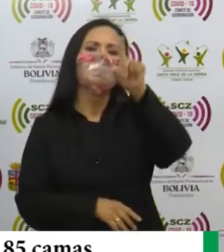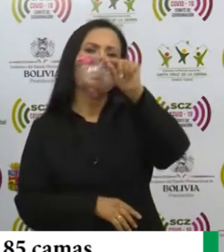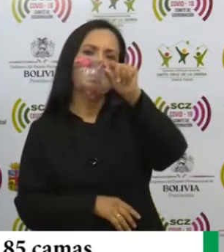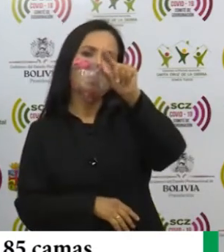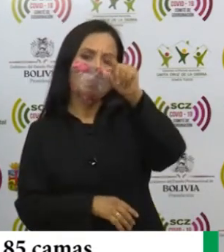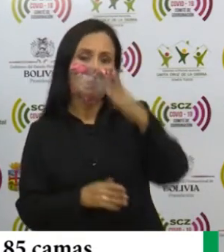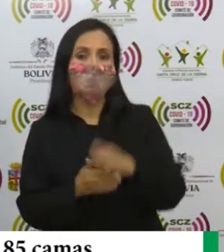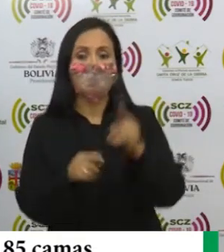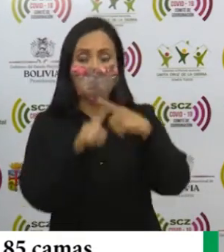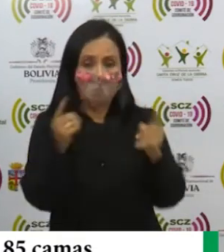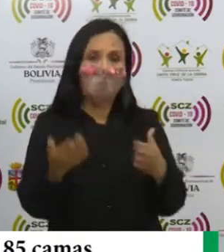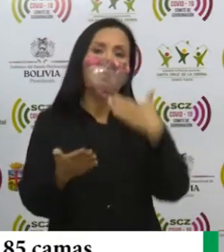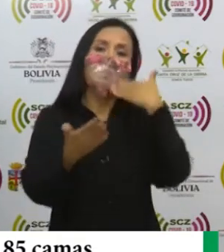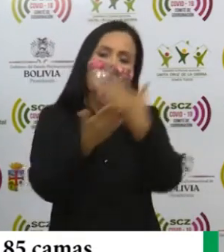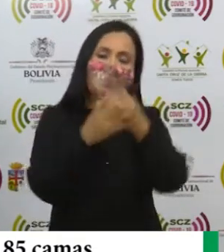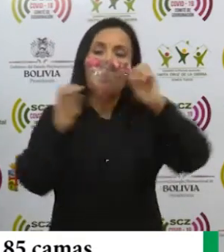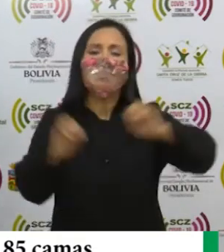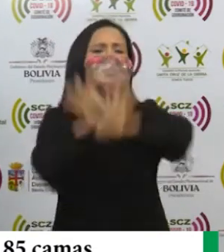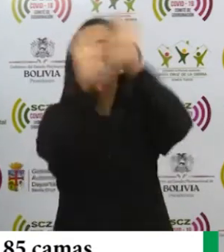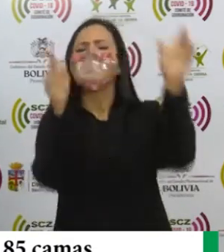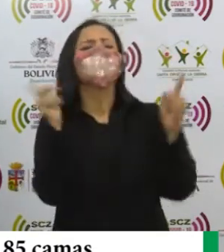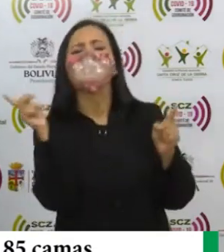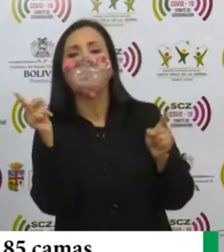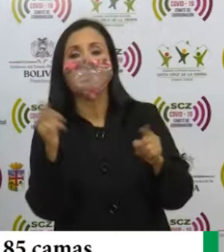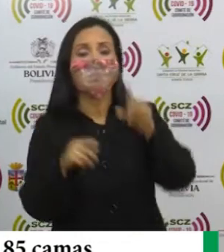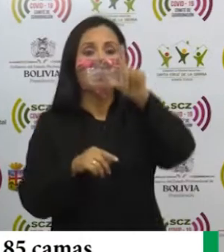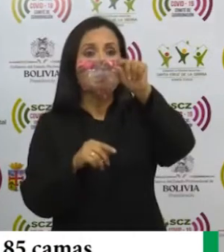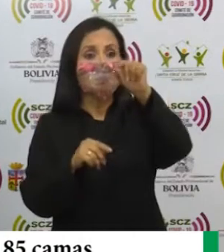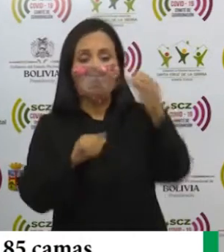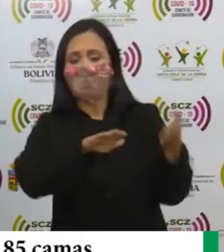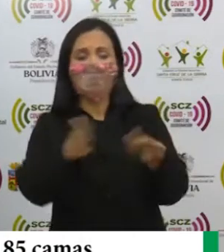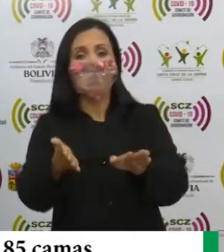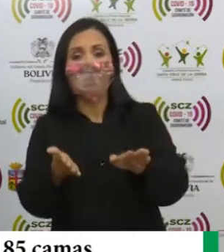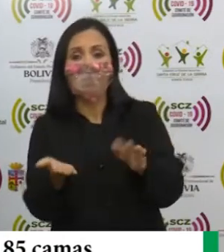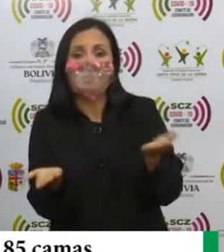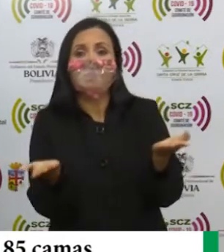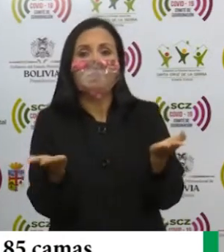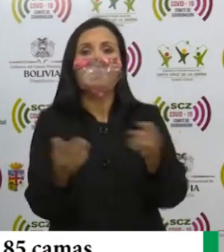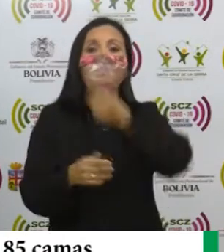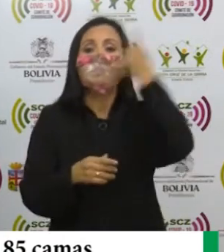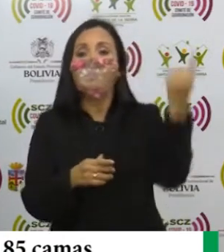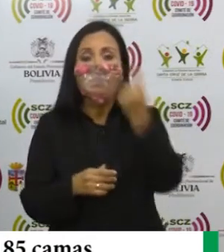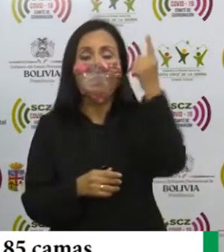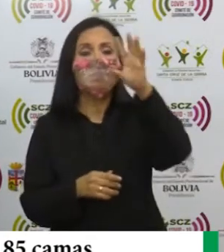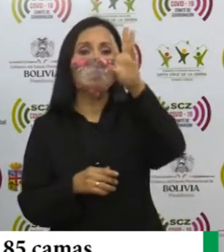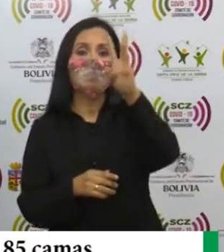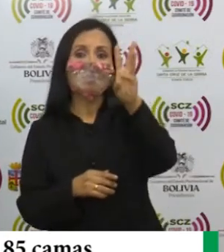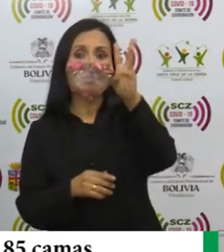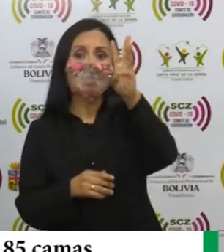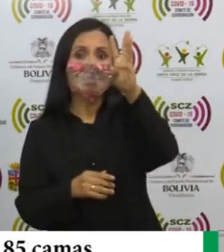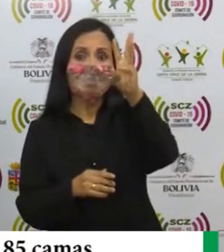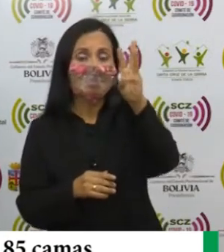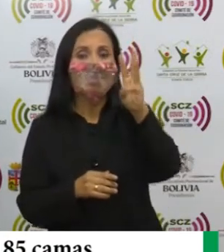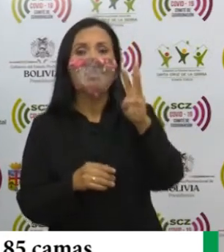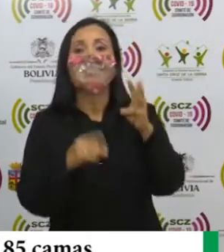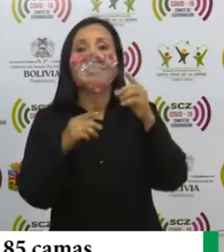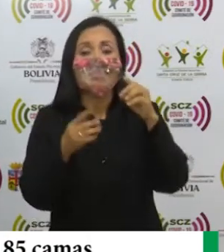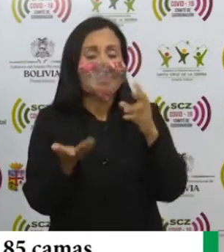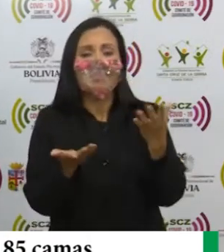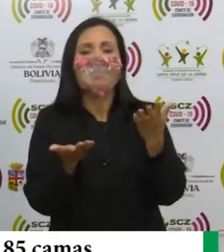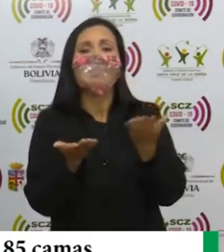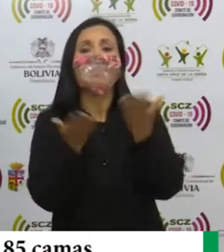fallecidos. Sin embargo, es bueno hacer la aclaración. De estos 20 fallecidos, solamente 6 corresponden al